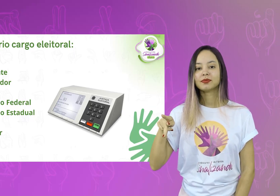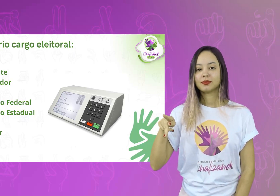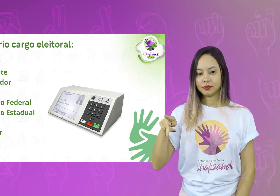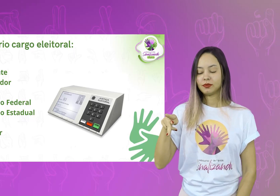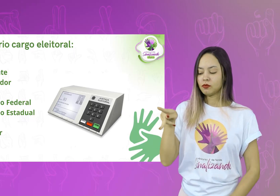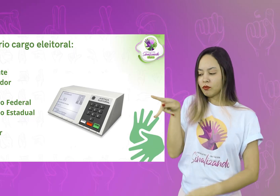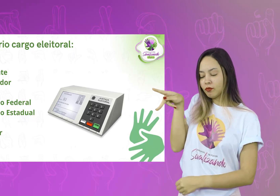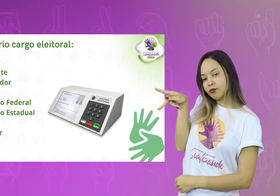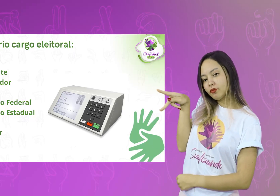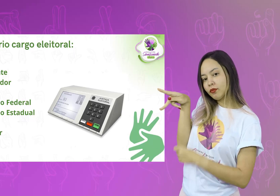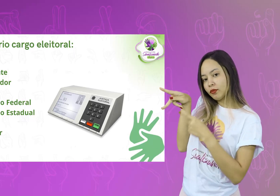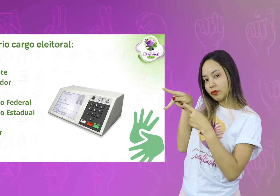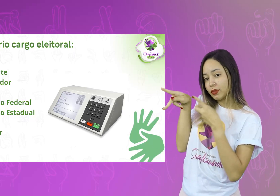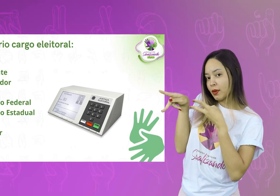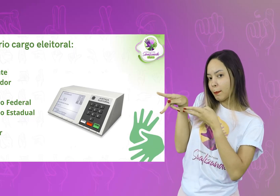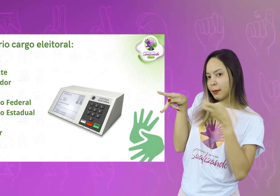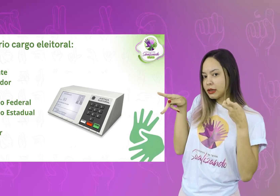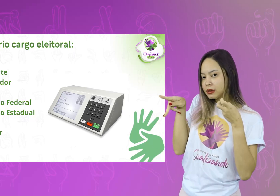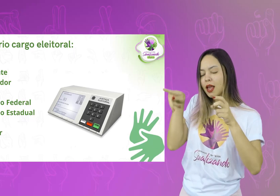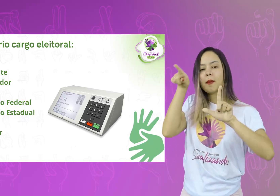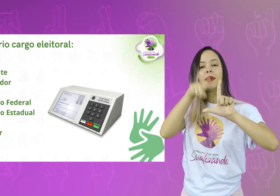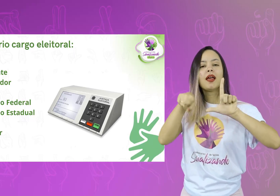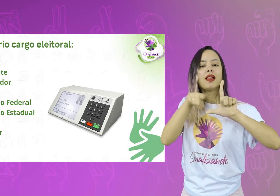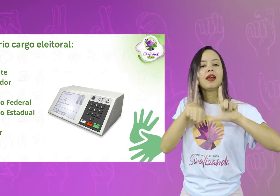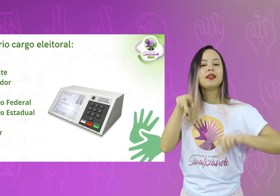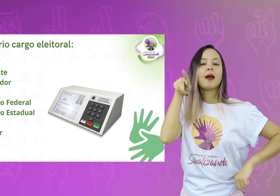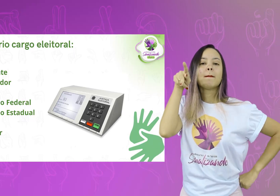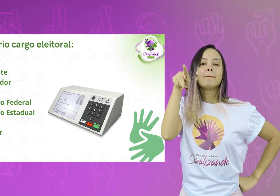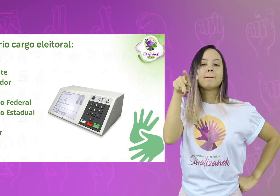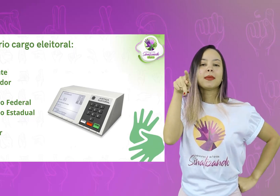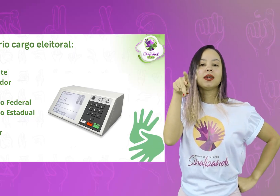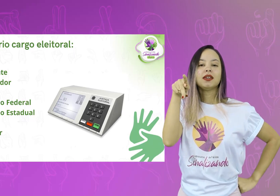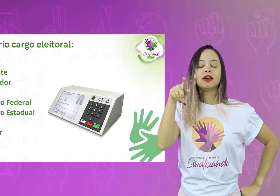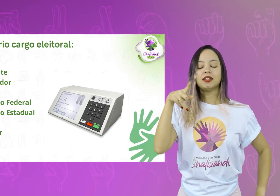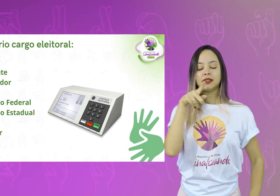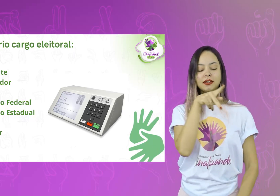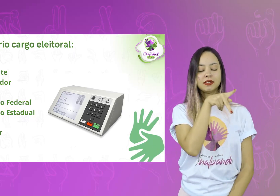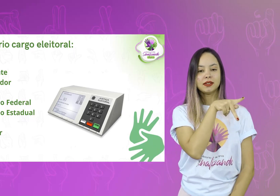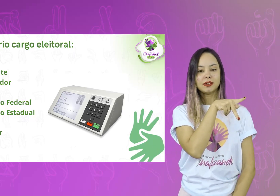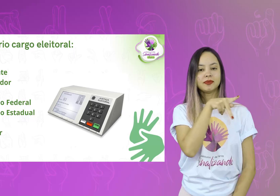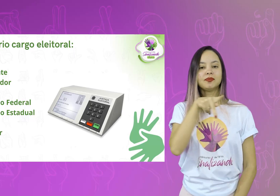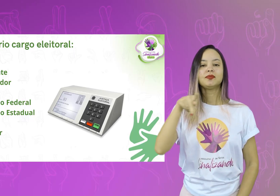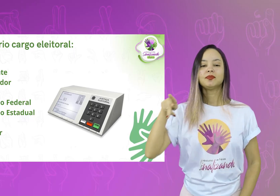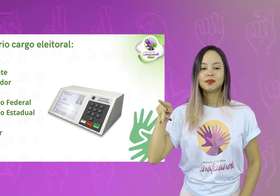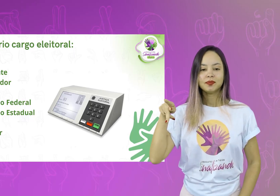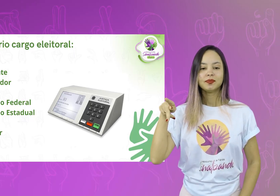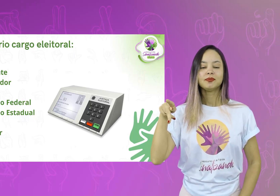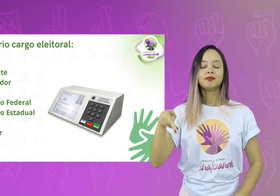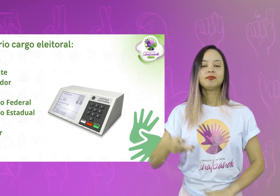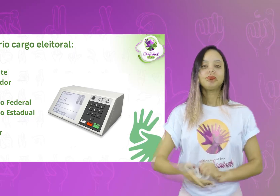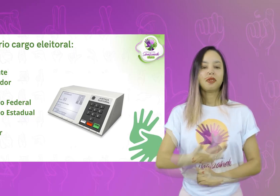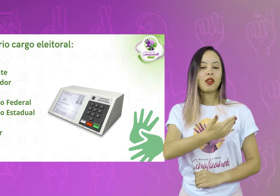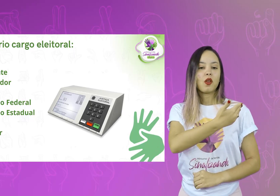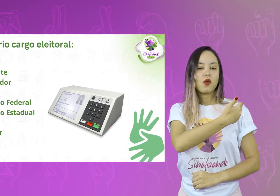de presidente. Ó, minha configuração de mão, perceba que é a letra P. Ó,